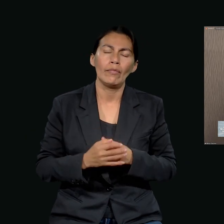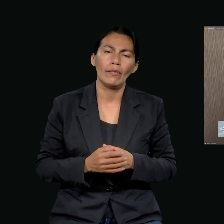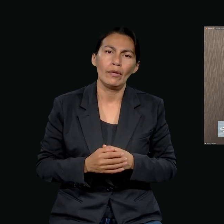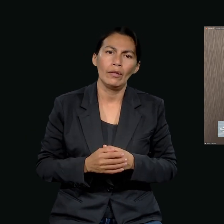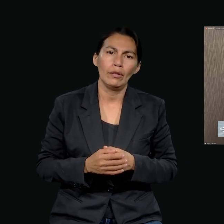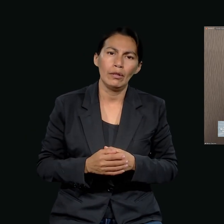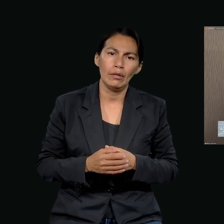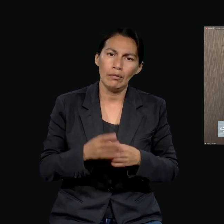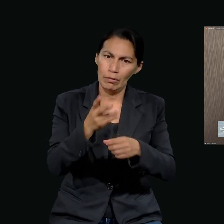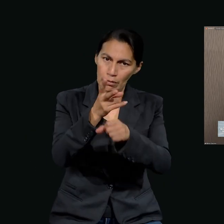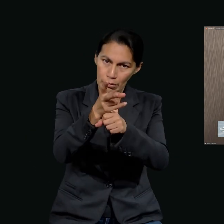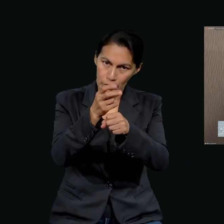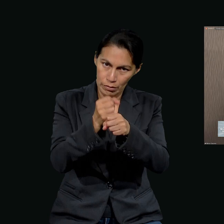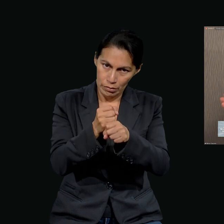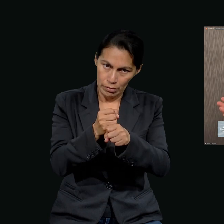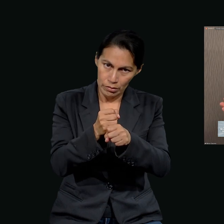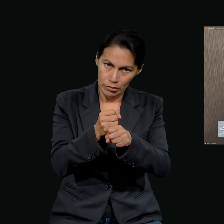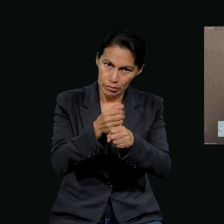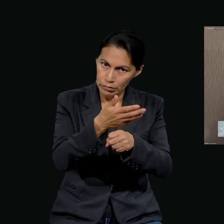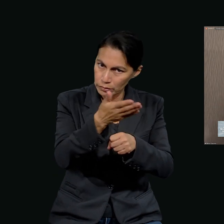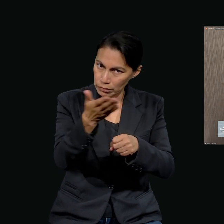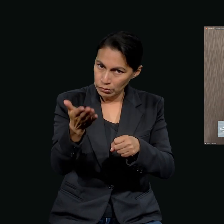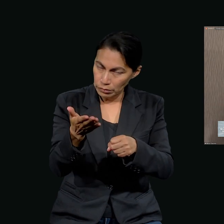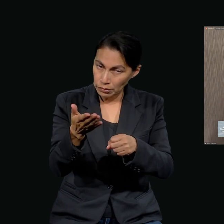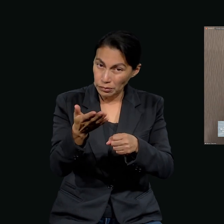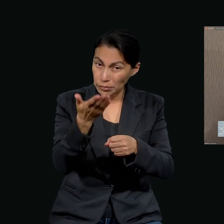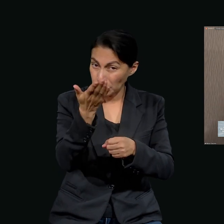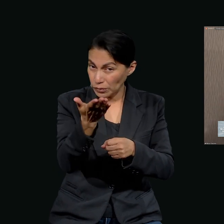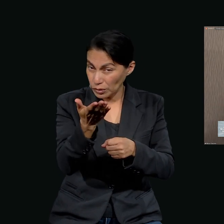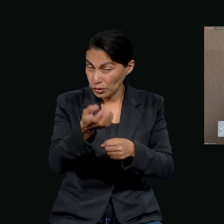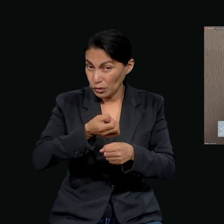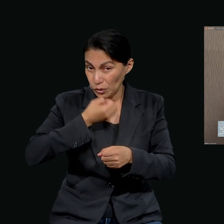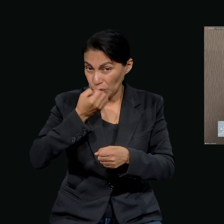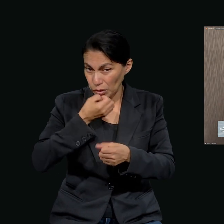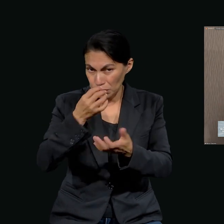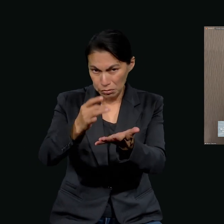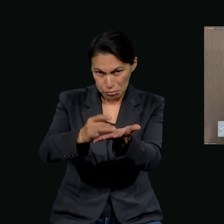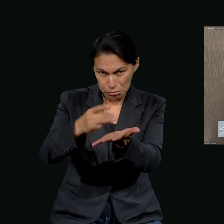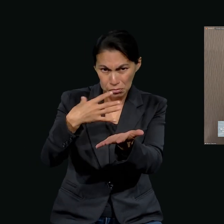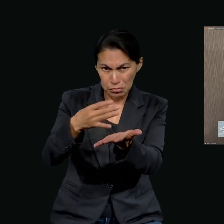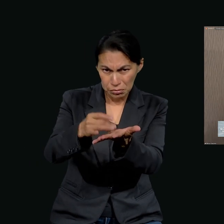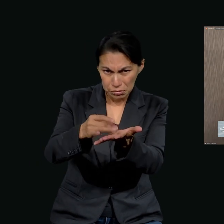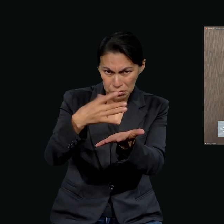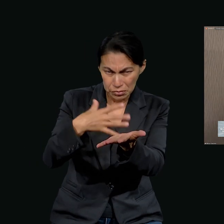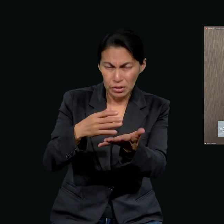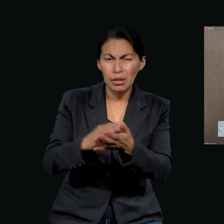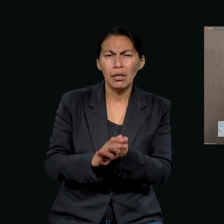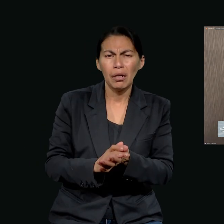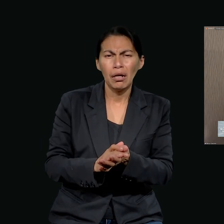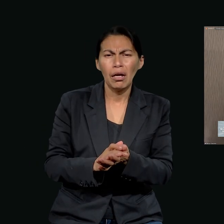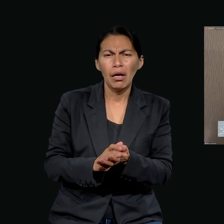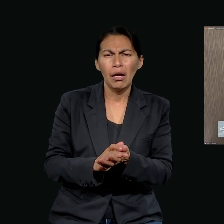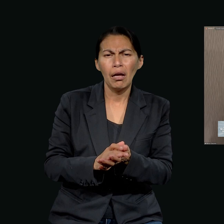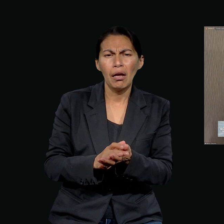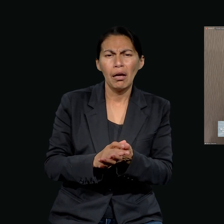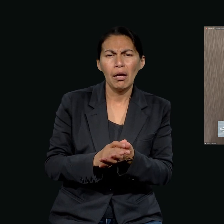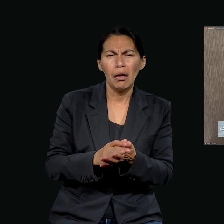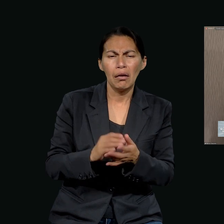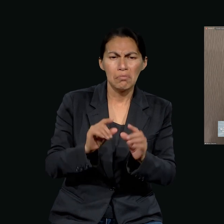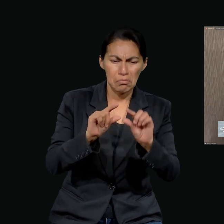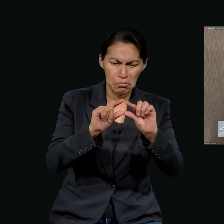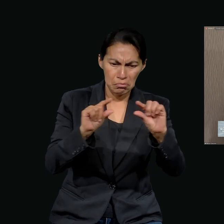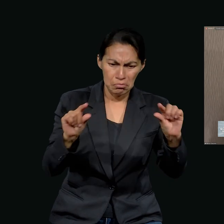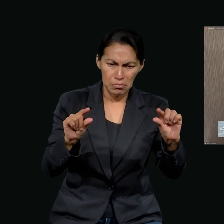Y les invito para que ustedes envíen sus pedidos de oración a los medios que estarán pasando en